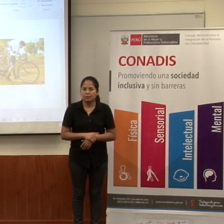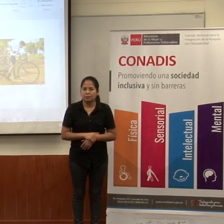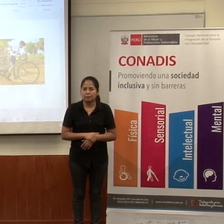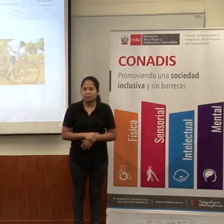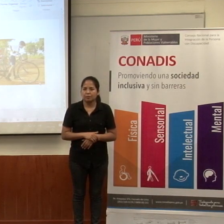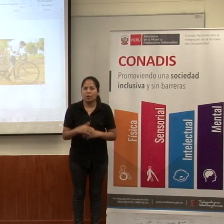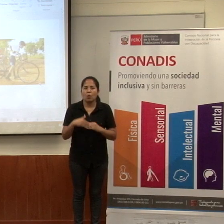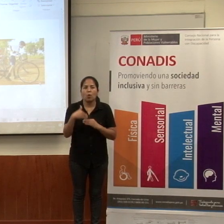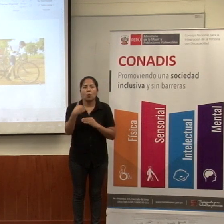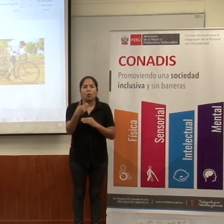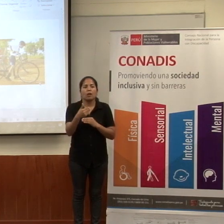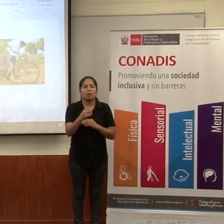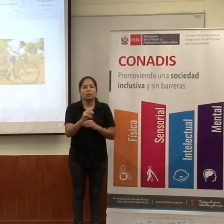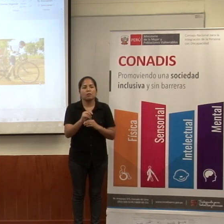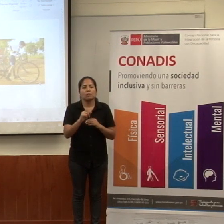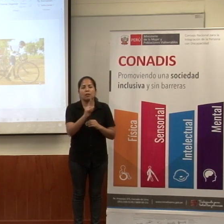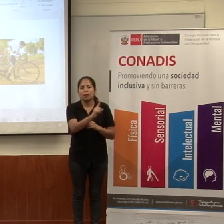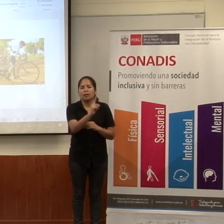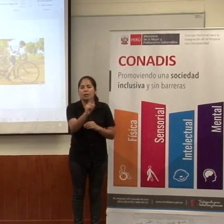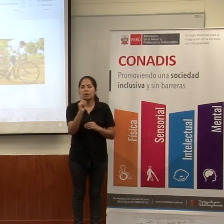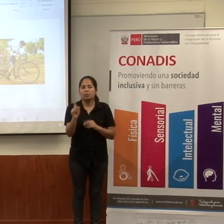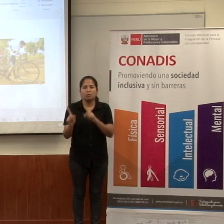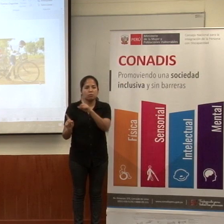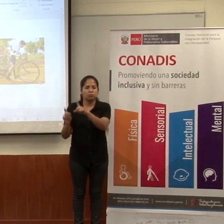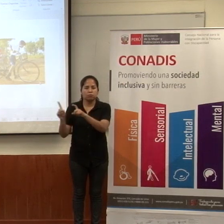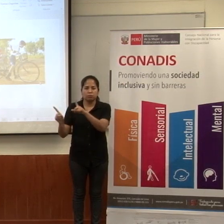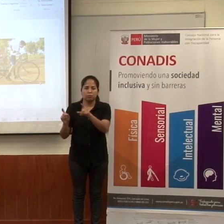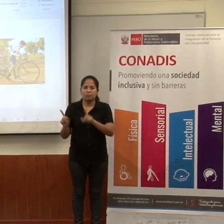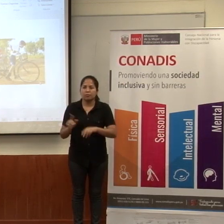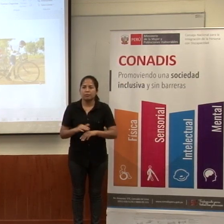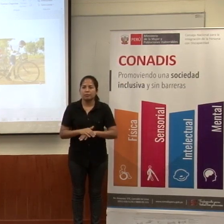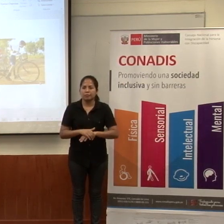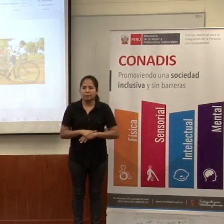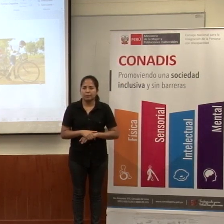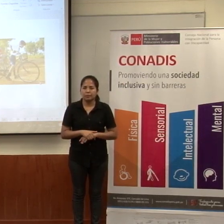Y luego el resto del auditorio podrá ambos, aprovechando la